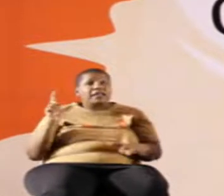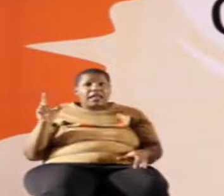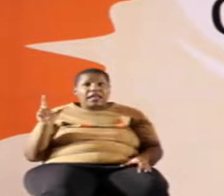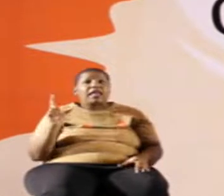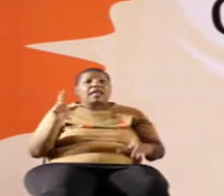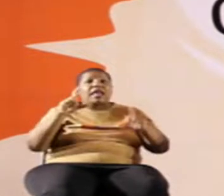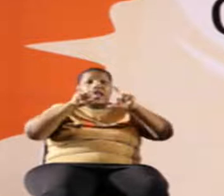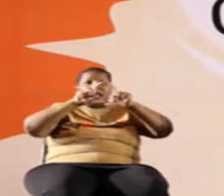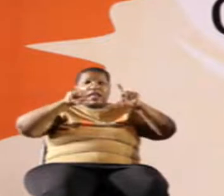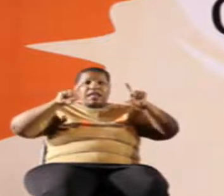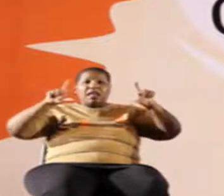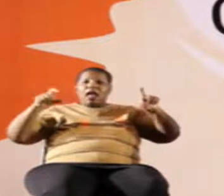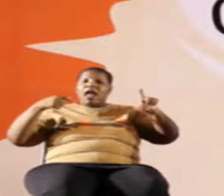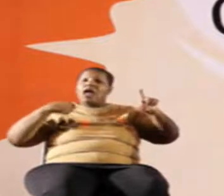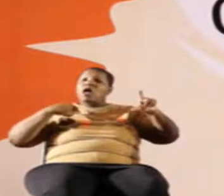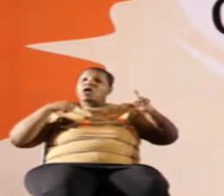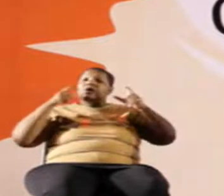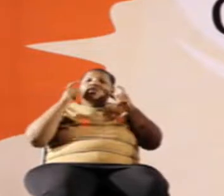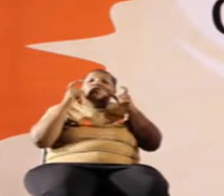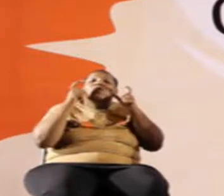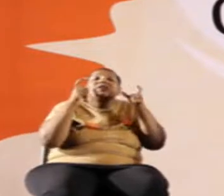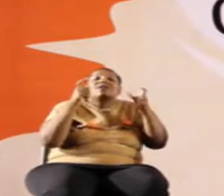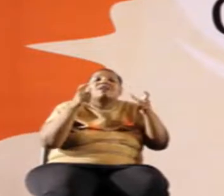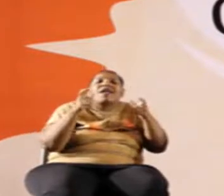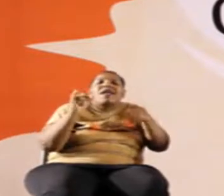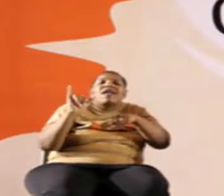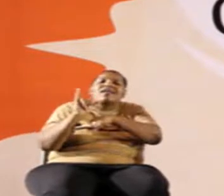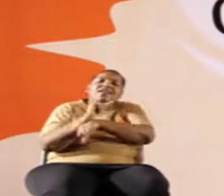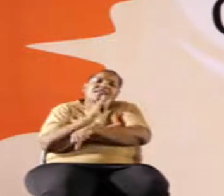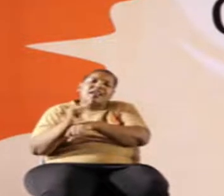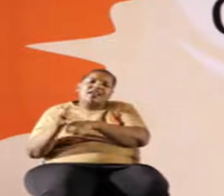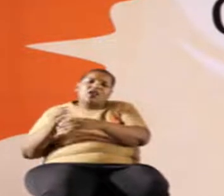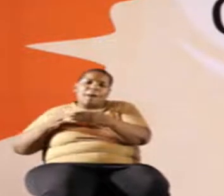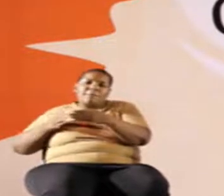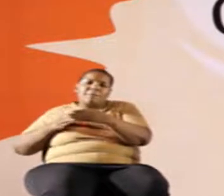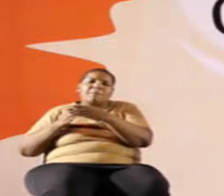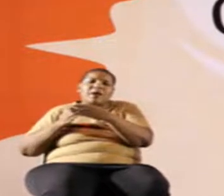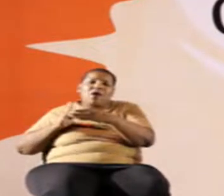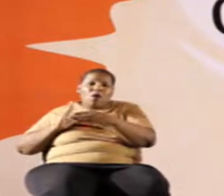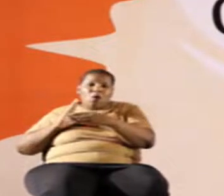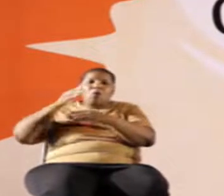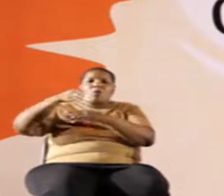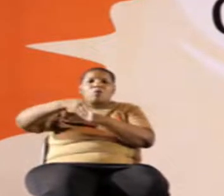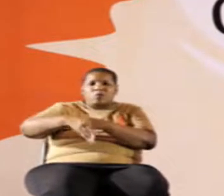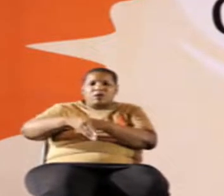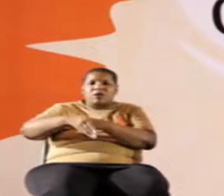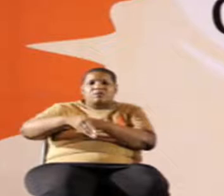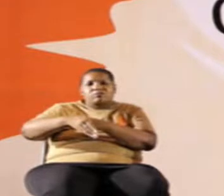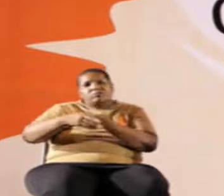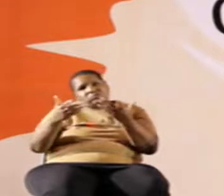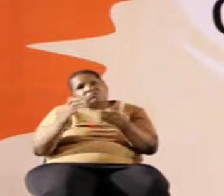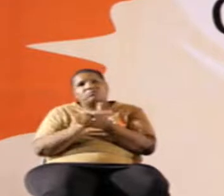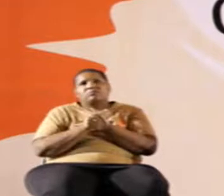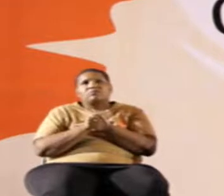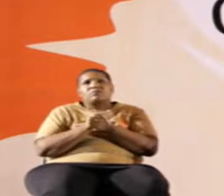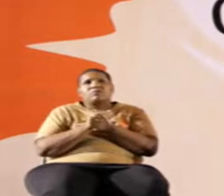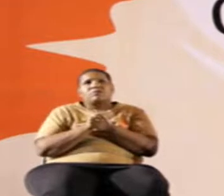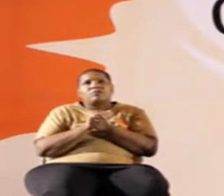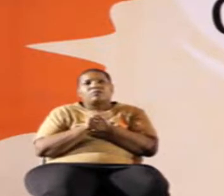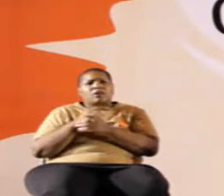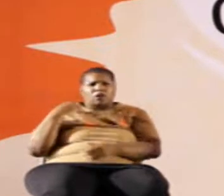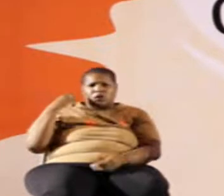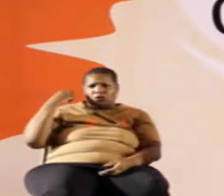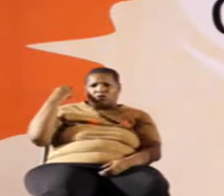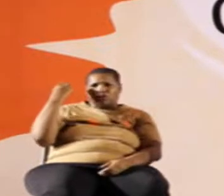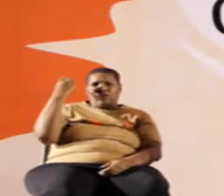Morrison, a mim, o que interessa são as estratégias para romper com isso. Aí eu fui, né, na viagem